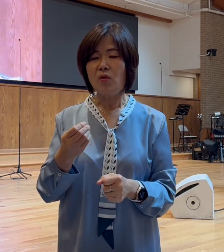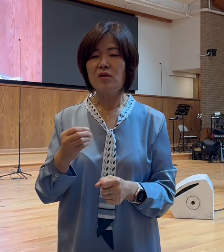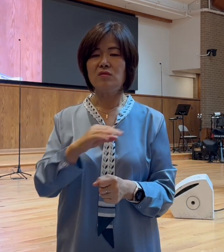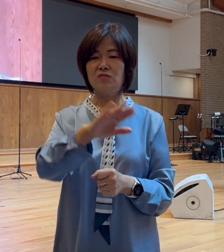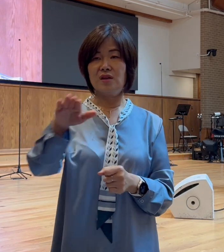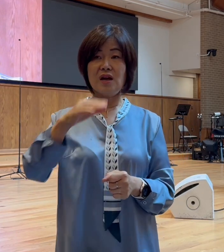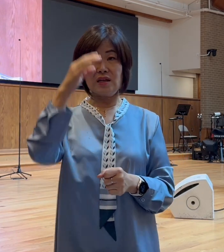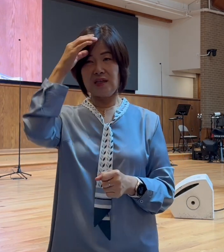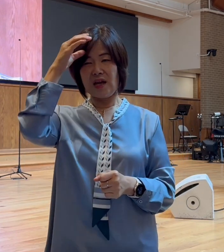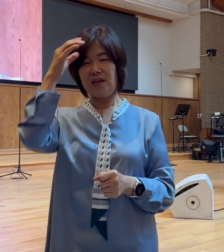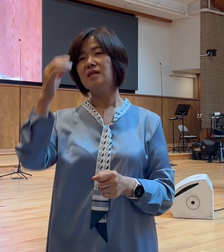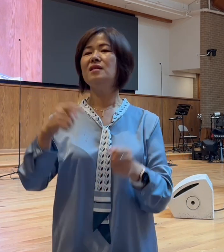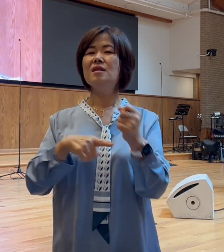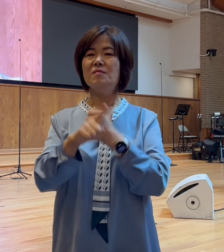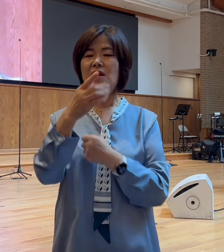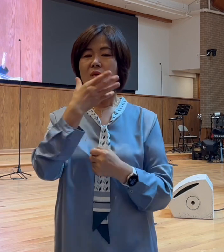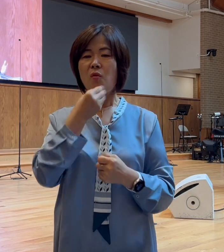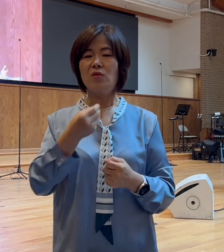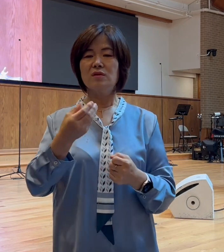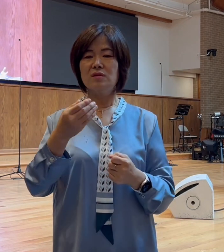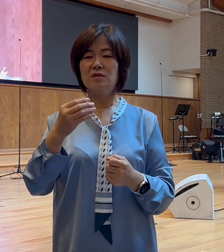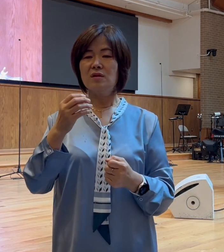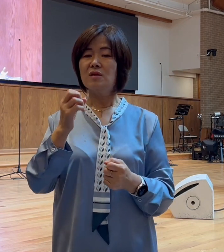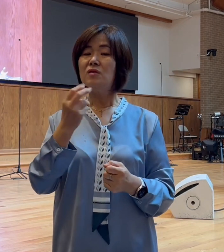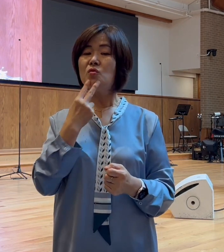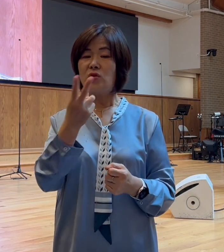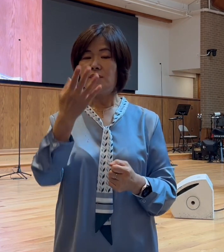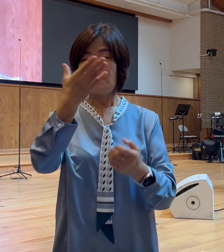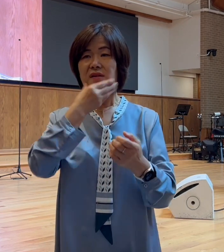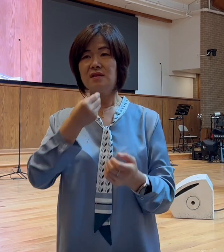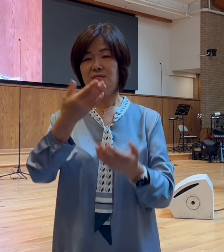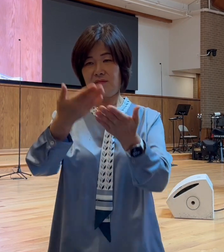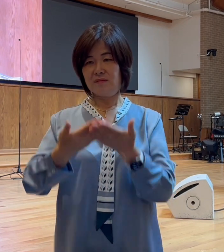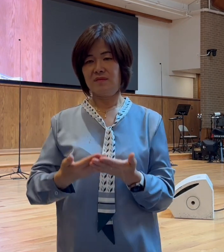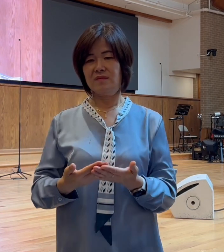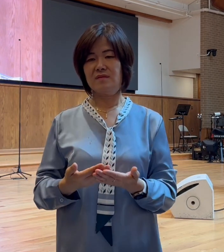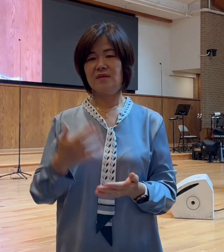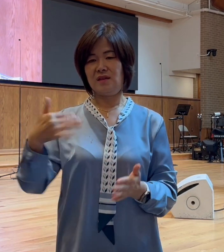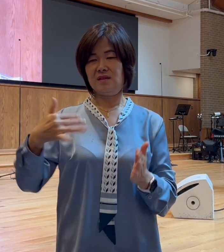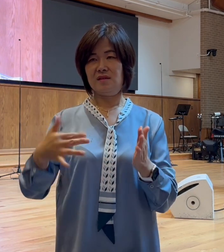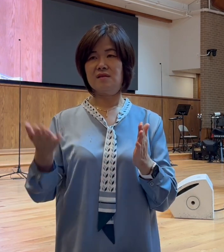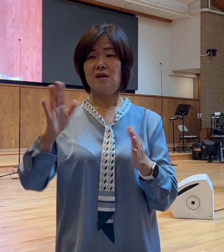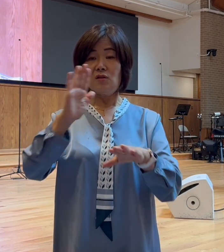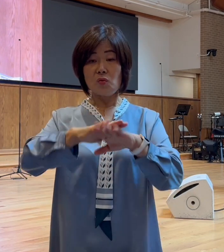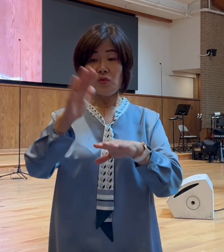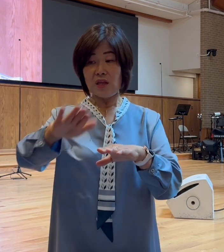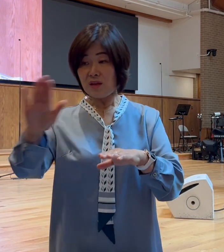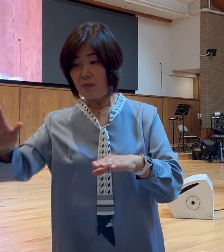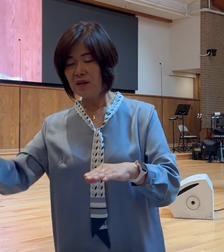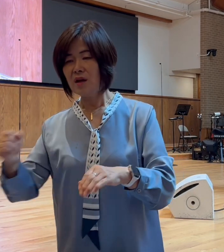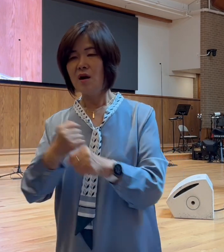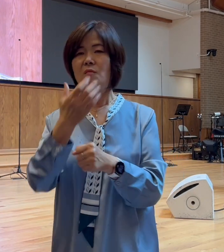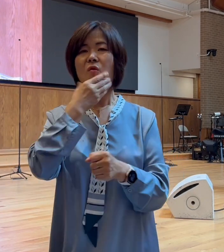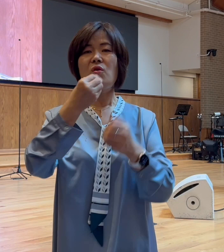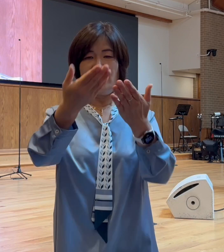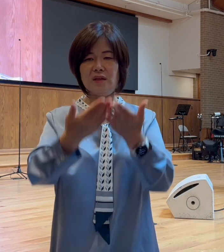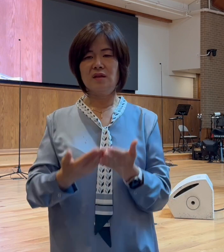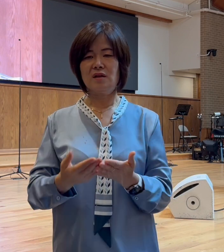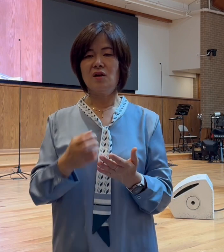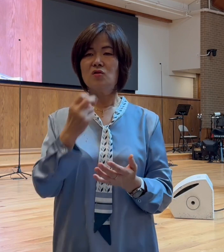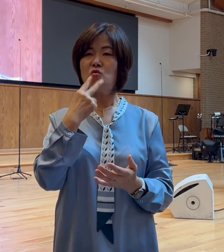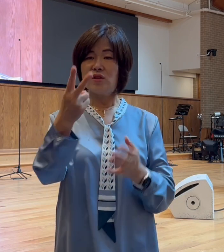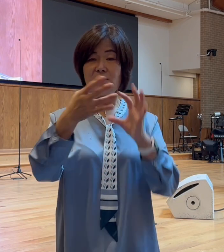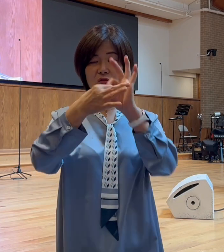우리가 기대하는 의미의 복은 요셉이 받지 못하죠. 어쨌든 손을 대는 것마다 복을 받았다는 점에서는